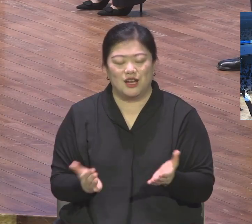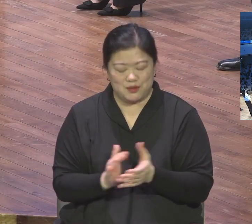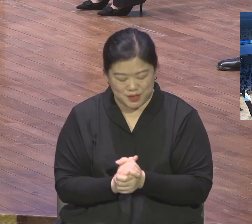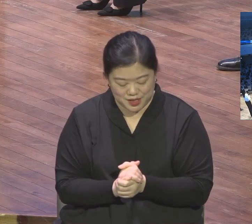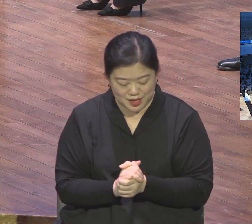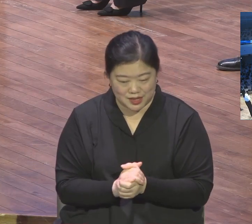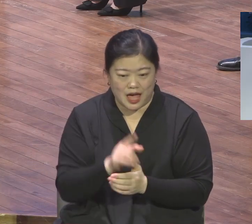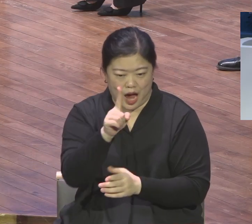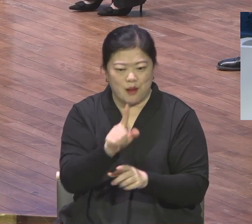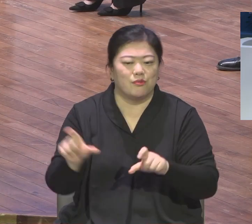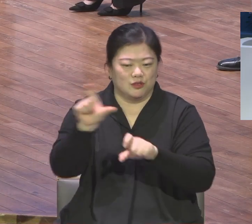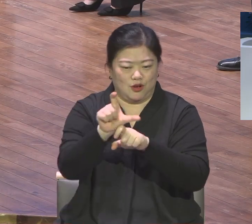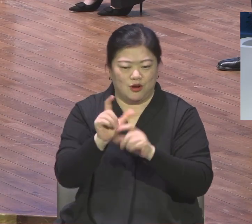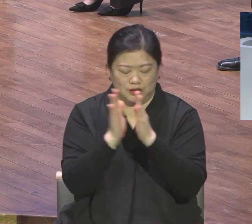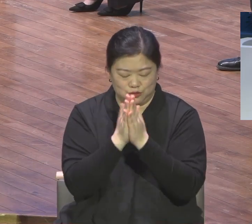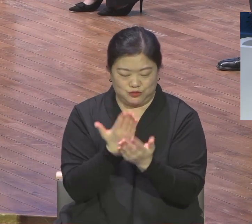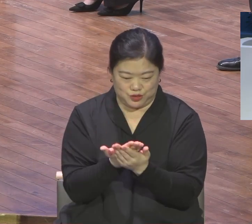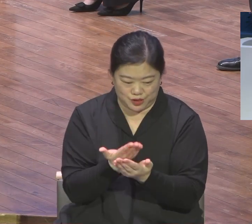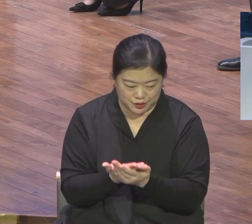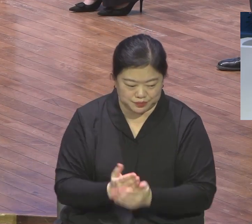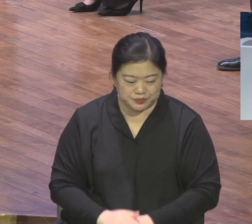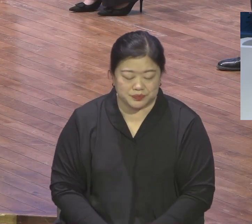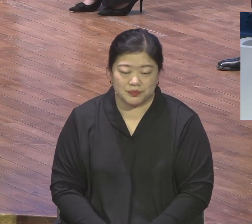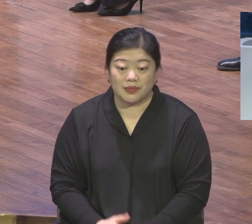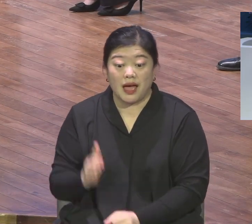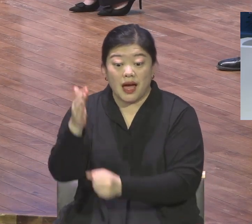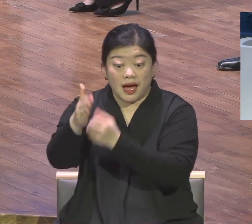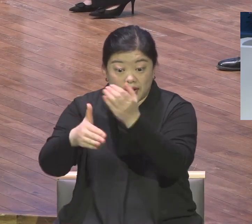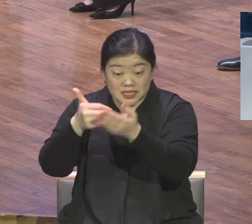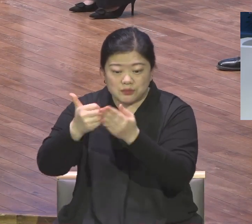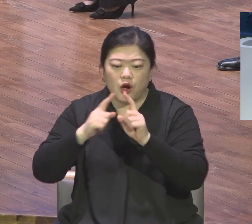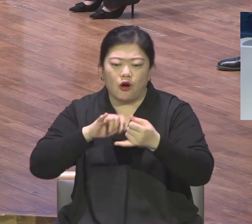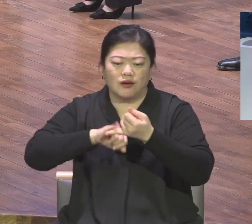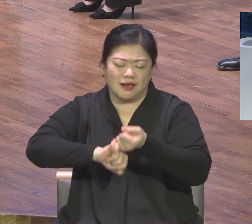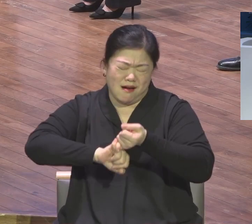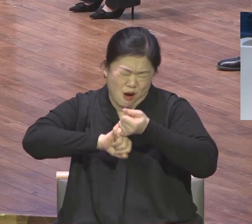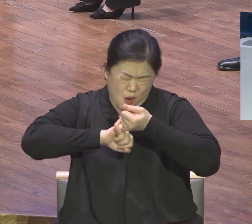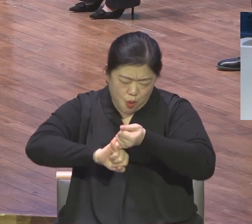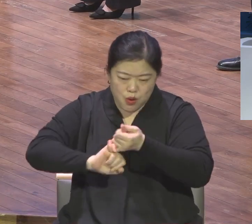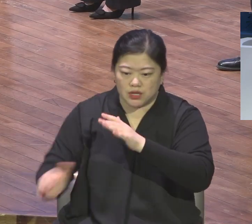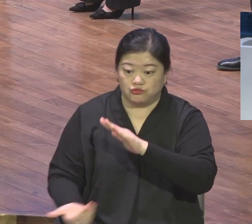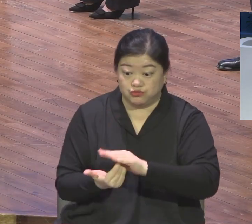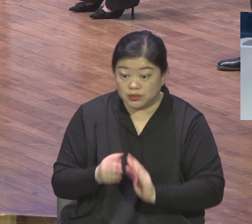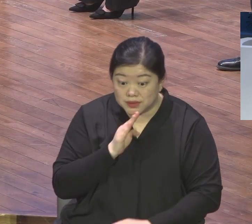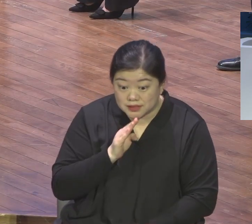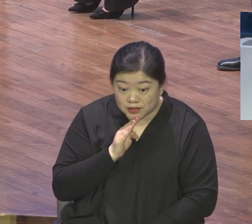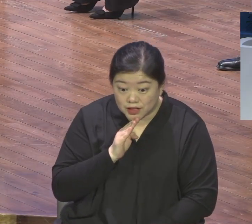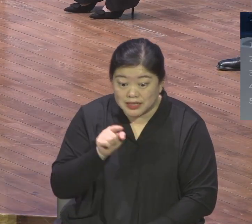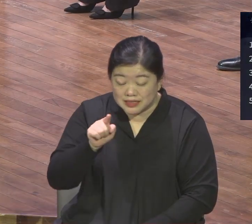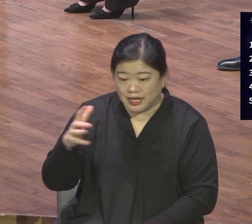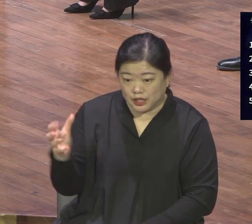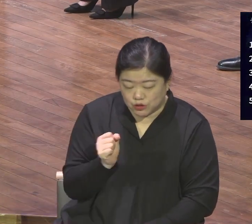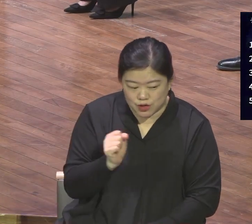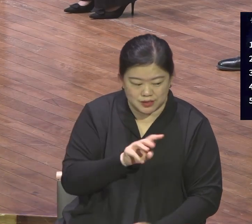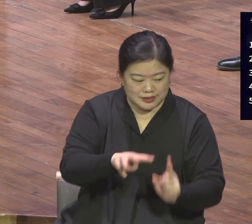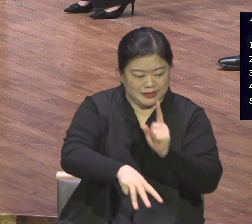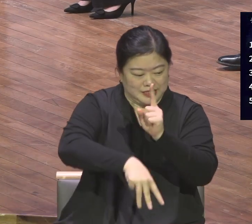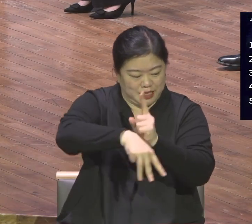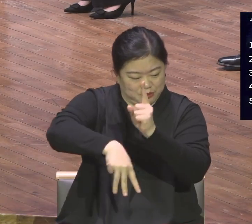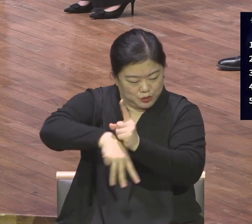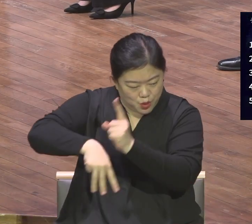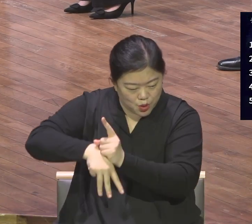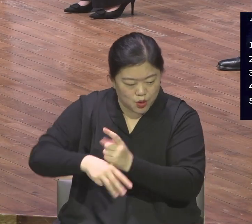함께 기도하며 나아가겠습니다. 반드시 성취될 원단의 말씀을 붙잡고 기도하겠습니다. 삼위일조를 통해